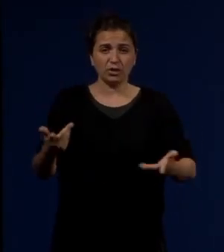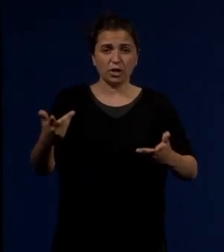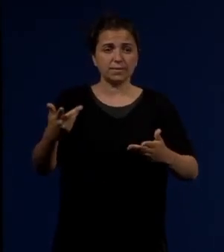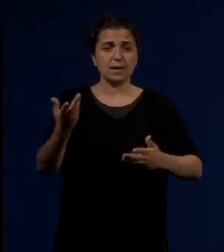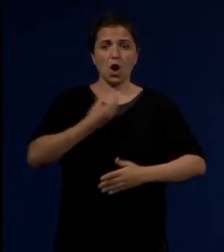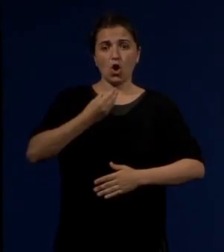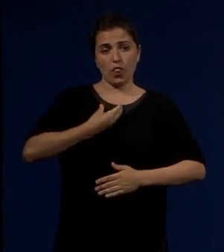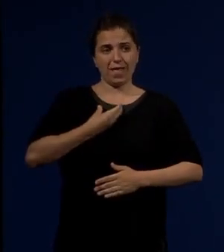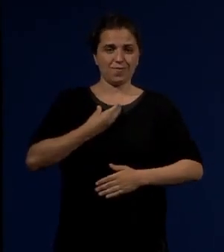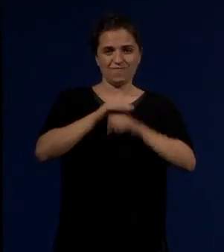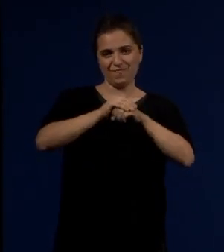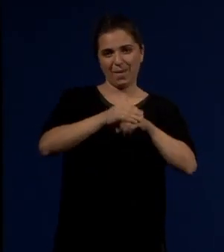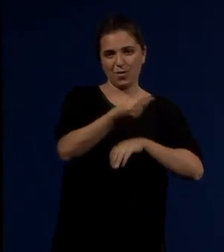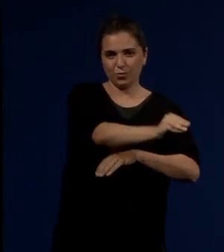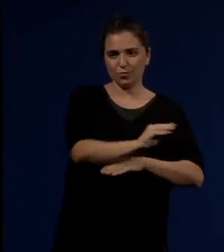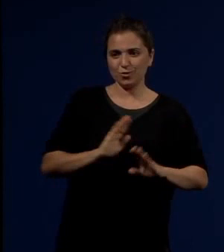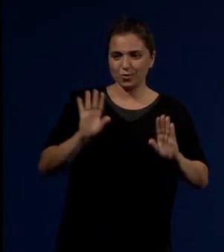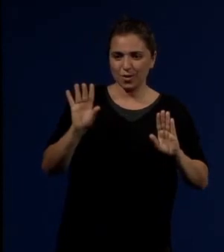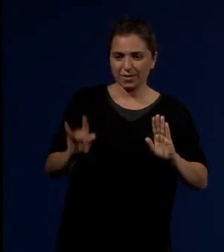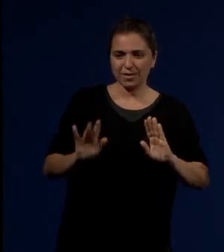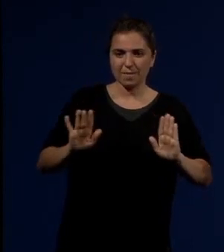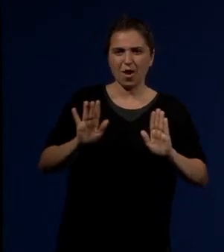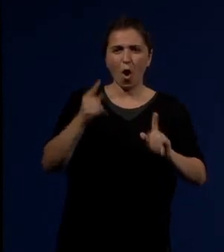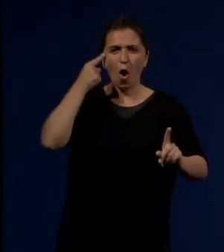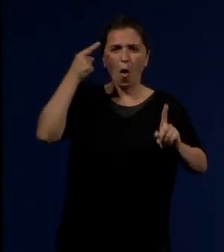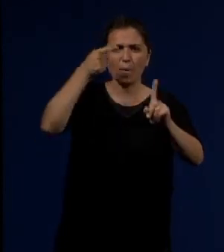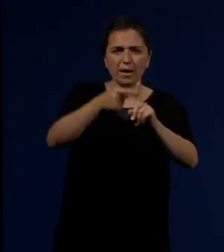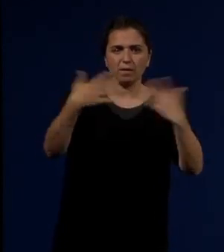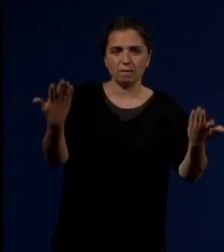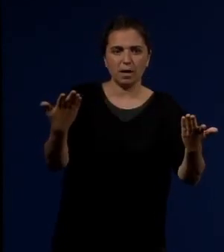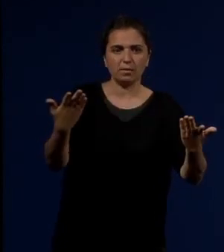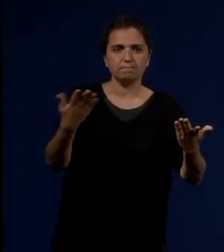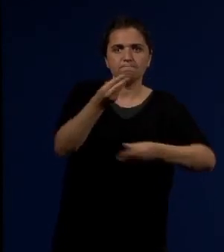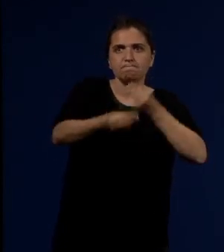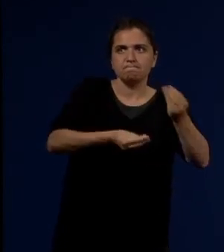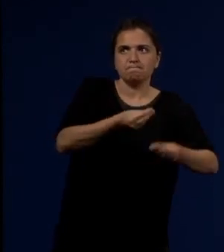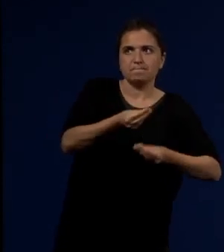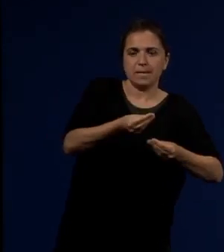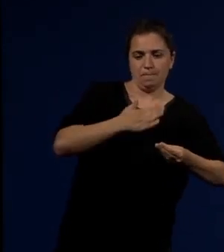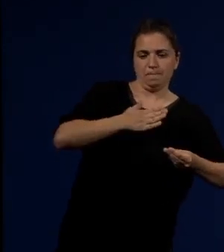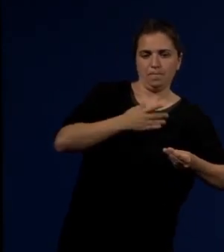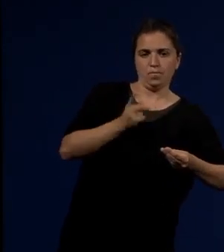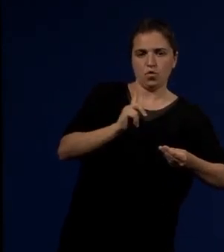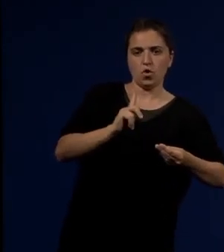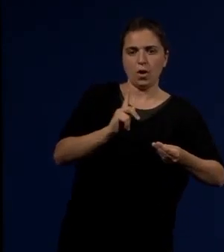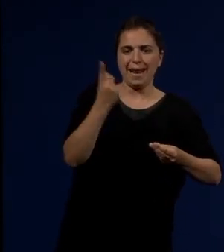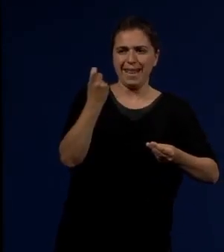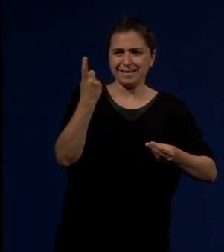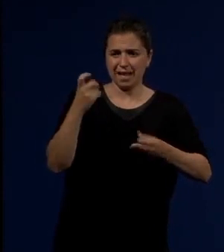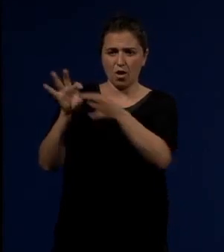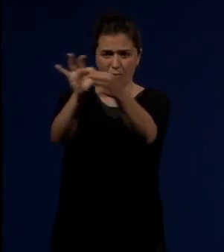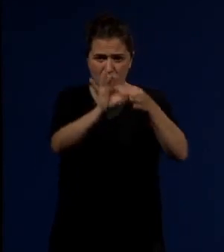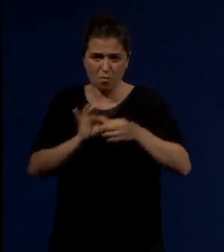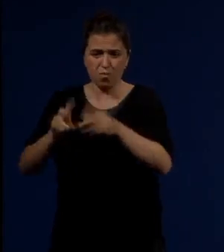dos seus amigos, pensando que a finalidade era facer solo en si mesmo, e non dotalo de industrias, cando non sabemos que é necesario poñer en conexión as